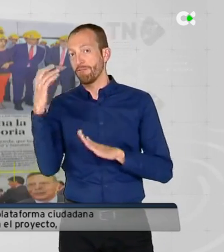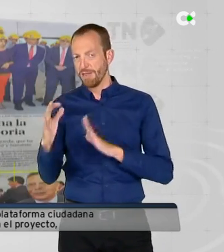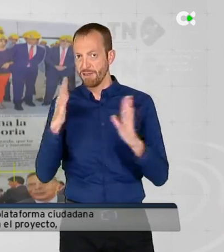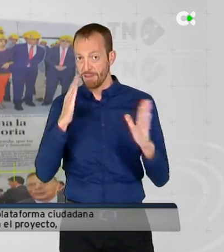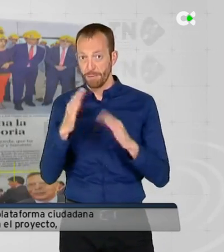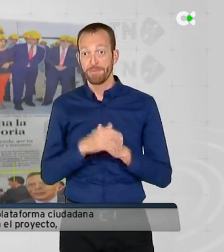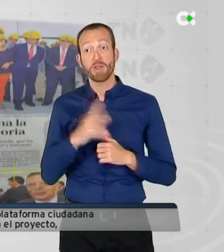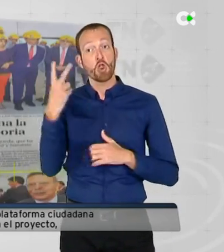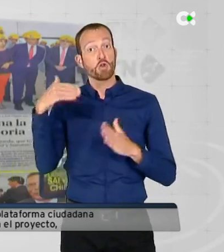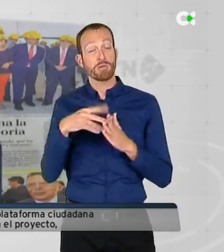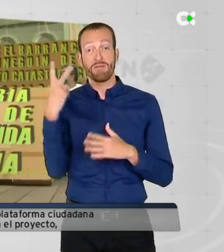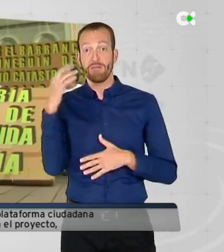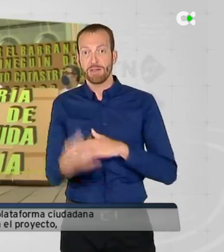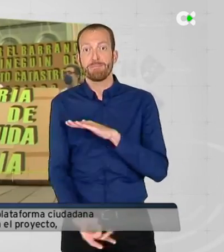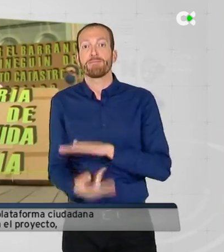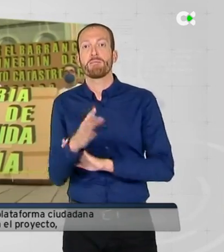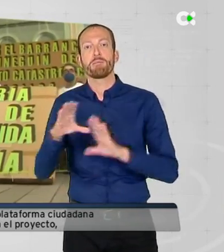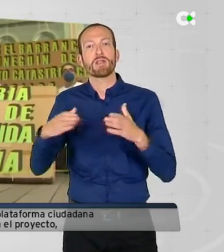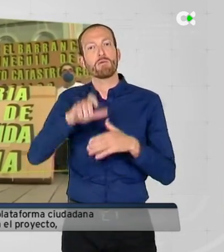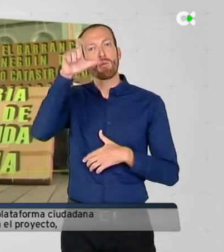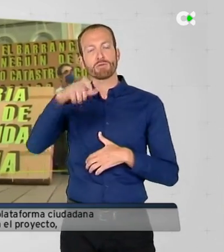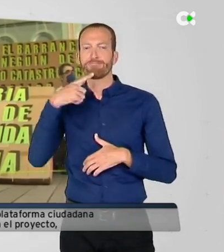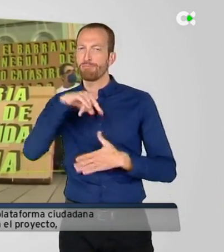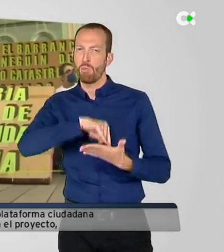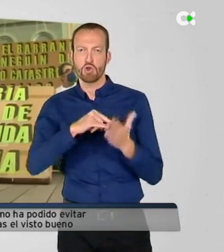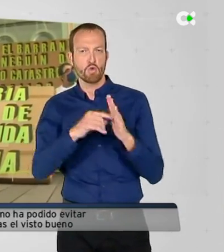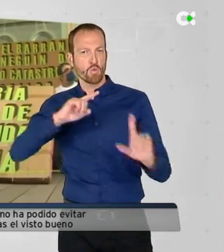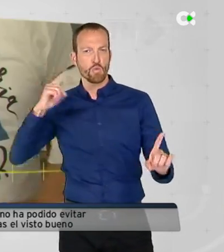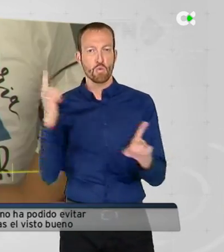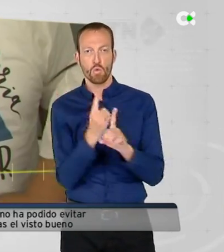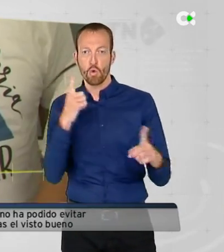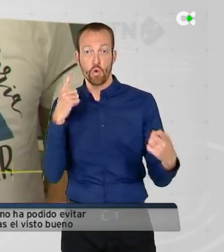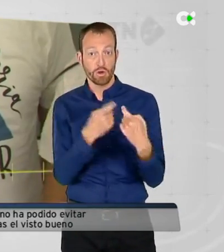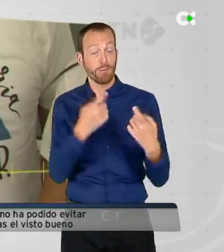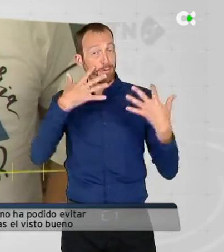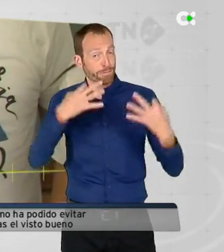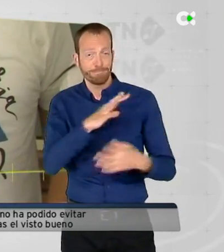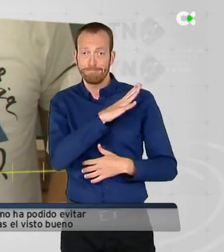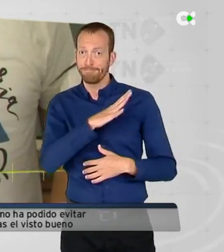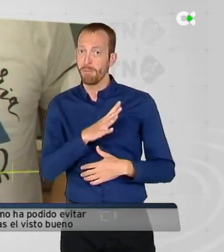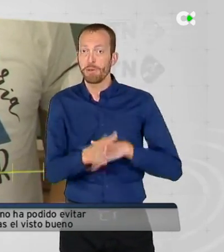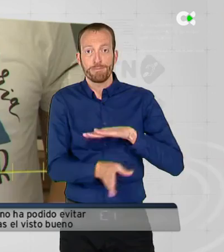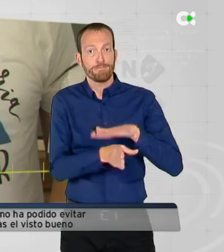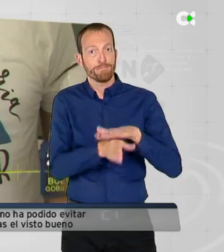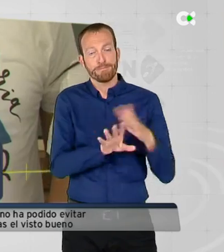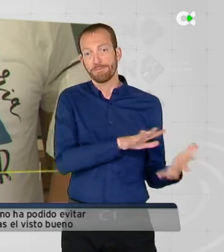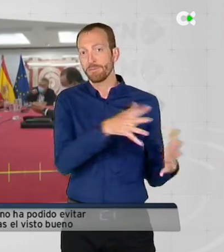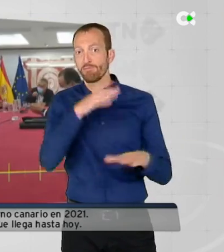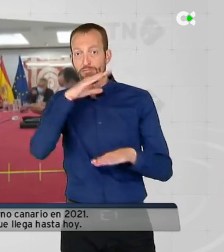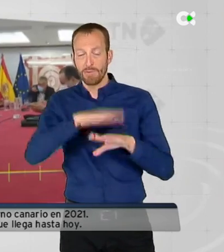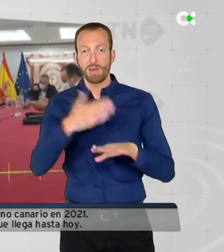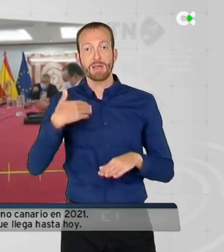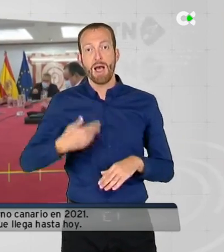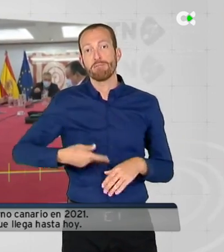En ese año nace la Plataforma Ciudadana, que rechaza el proyecto. Aunque por ahora no ha podido evitar su ejecución tras el visto bueno